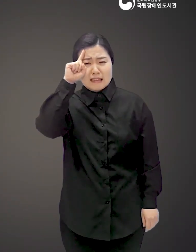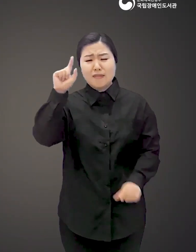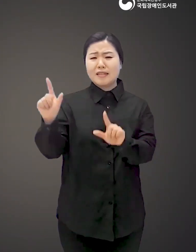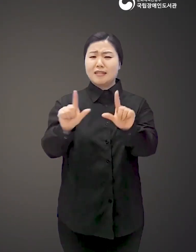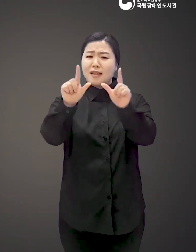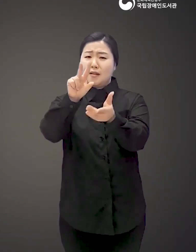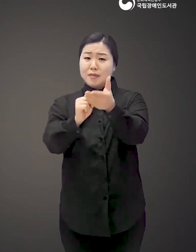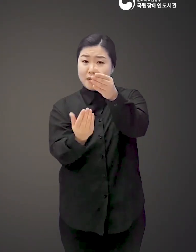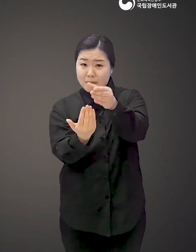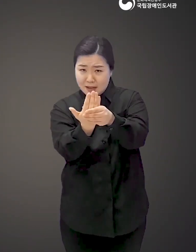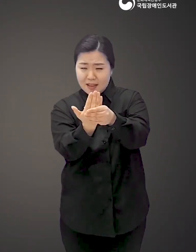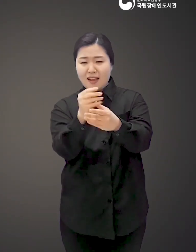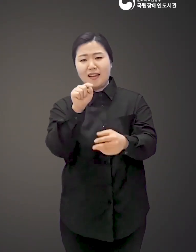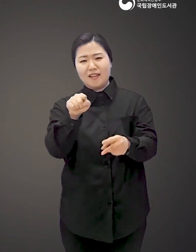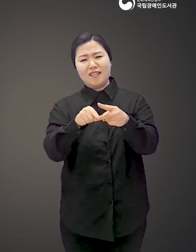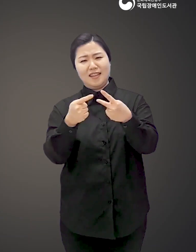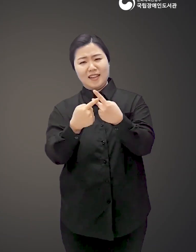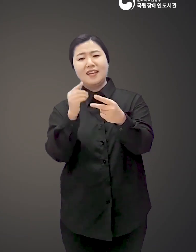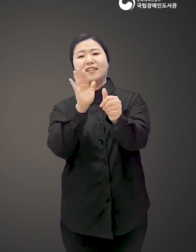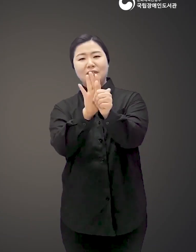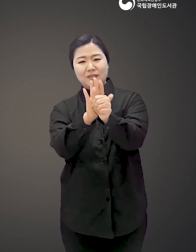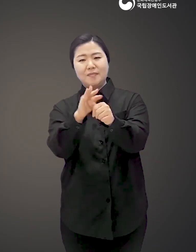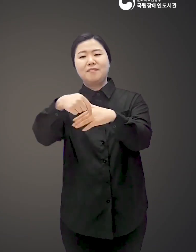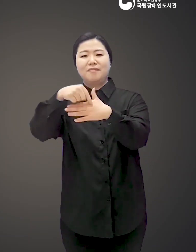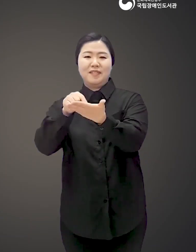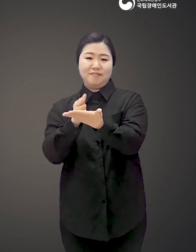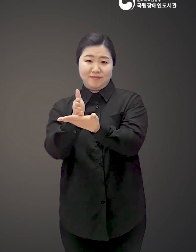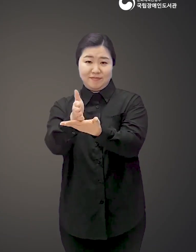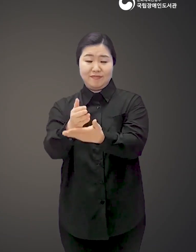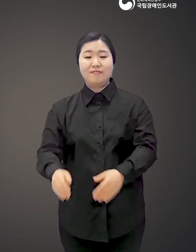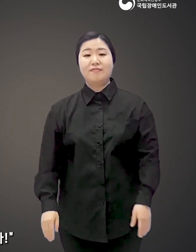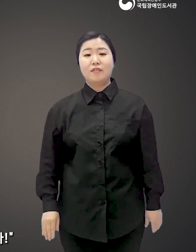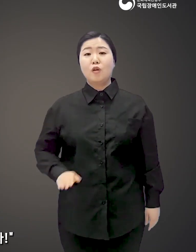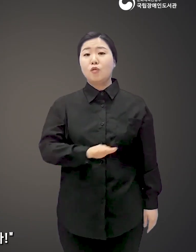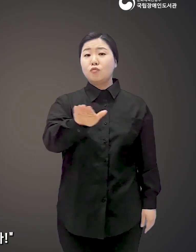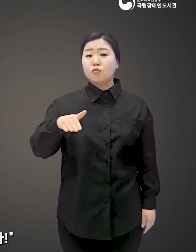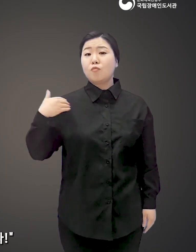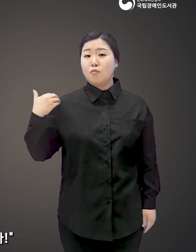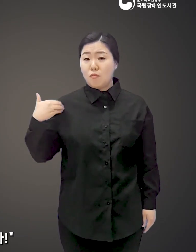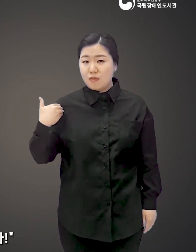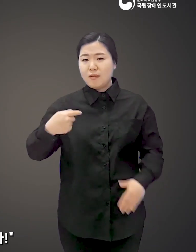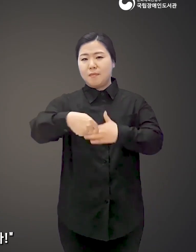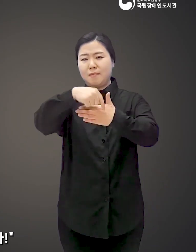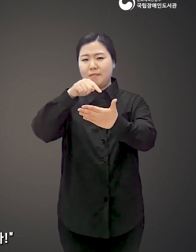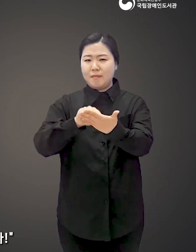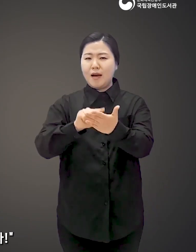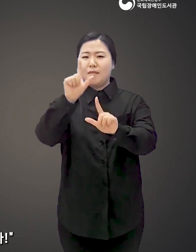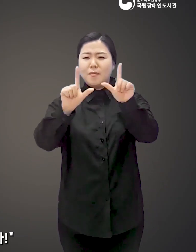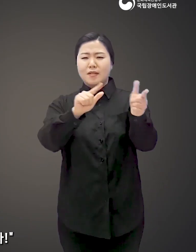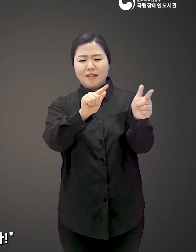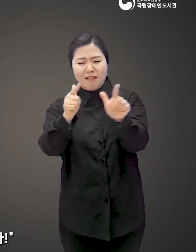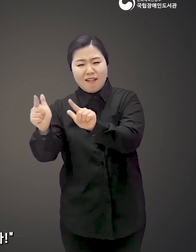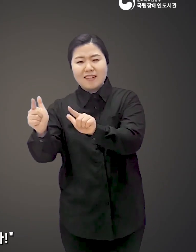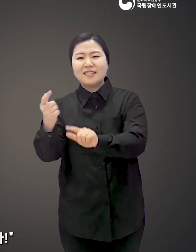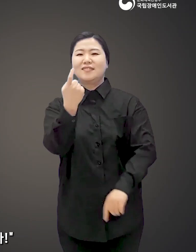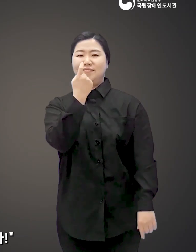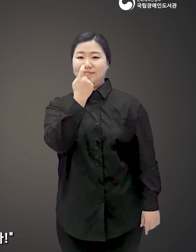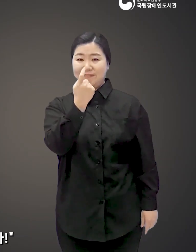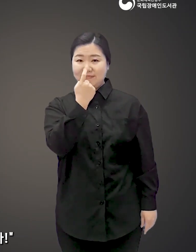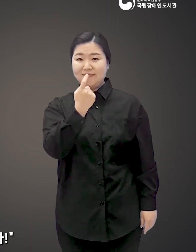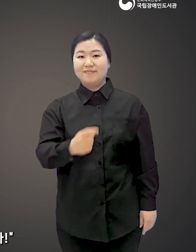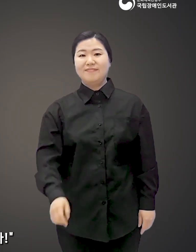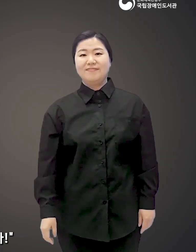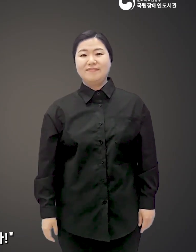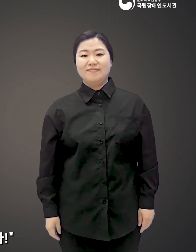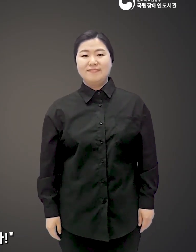당신을 귀찮게 하는 모든 삶의 문제를 설명하는 심리학. 우리가 미처 알아차리지 못한 다양한 심리